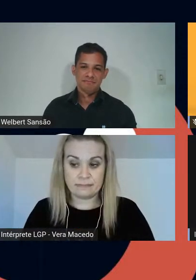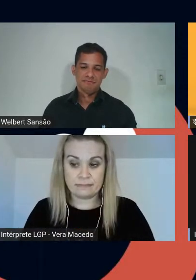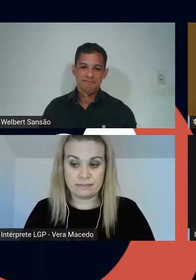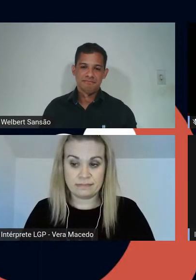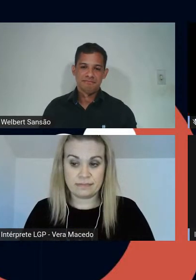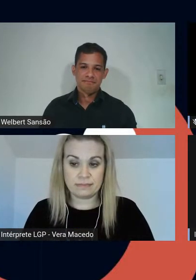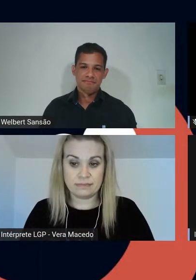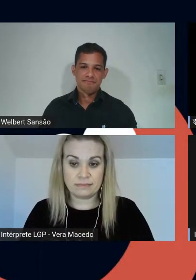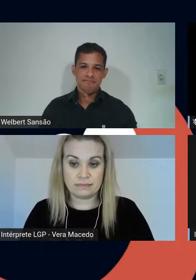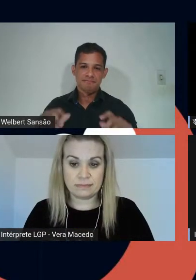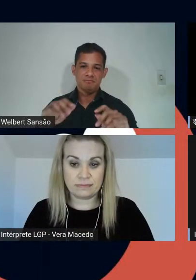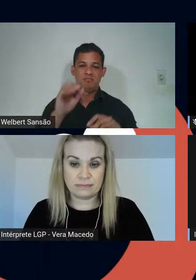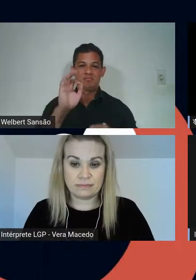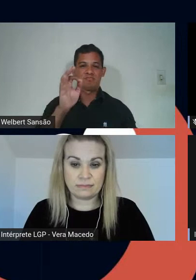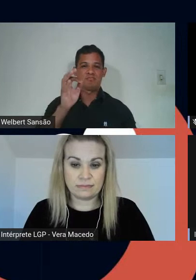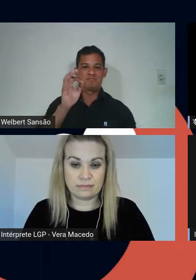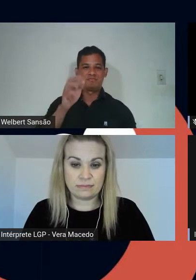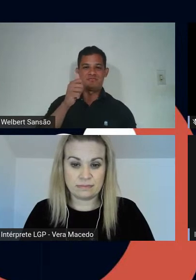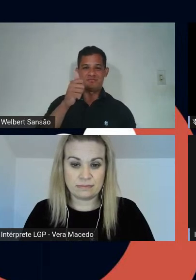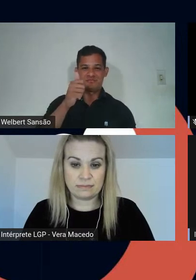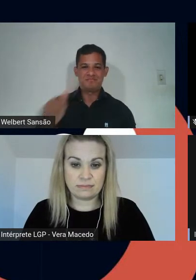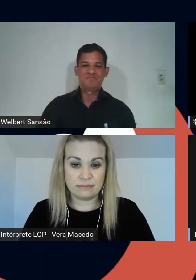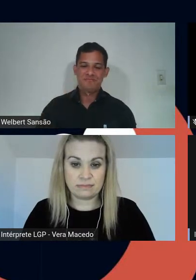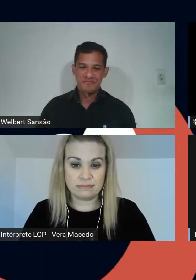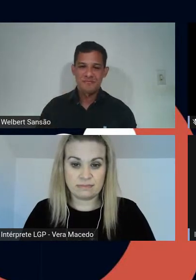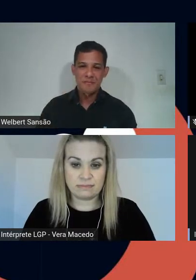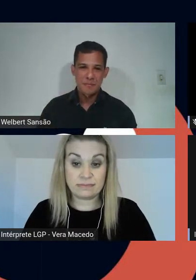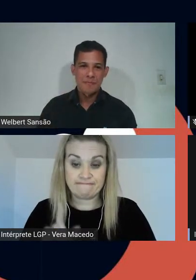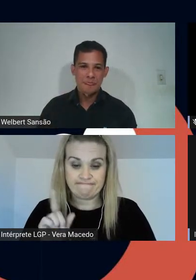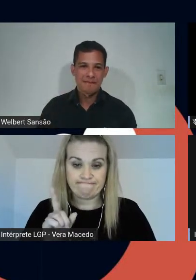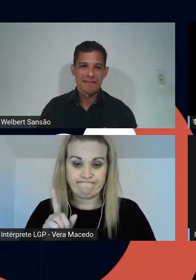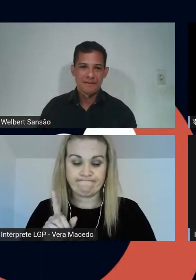frase. Vou pedir para que passe a imagem da